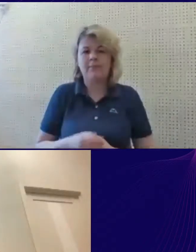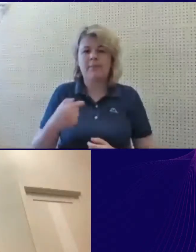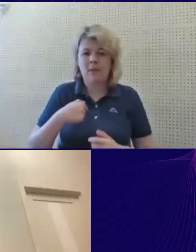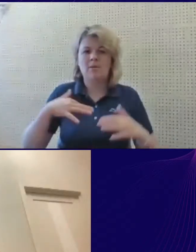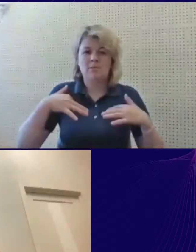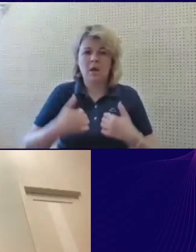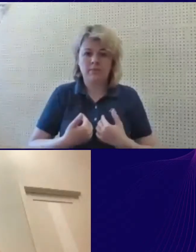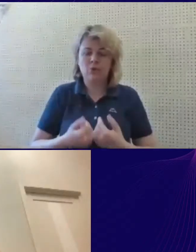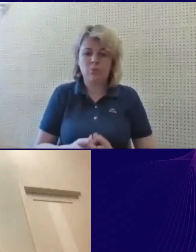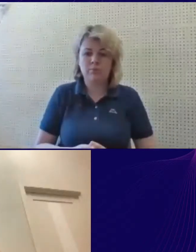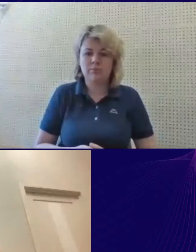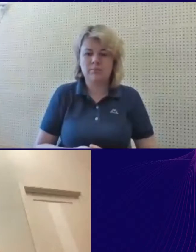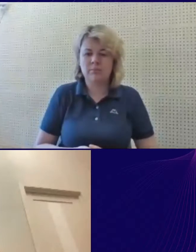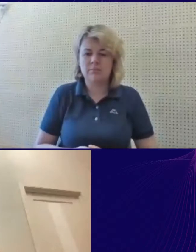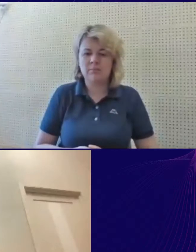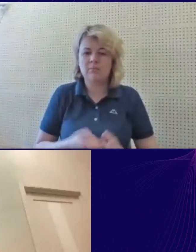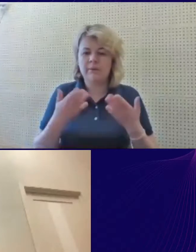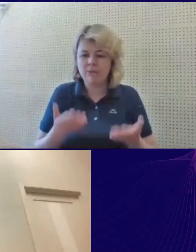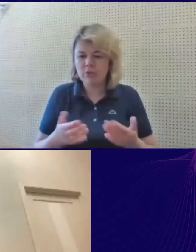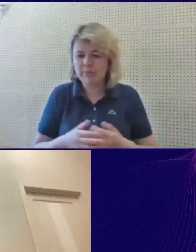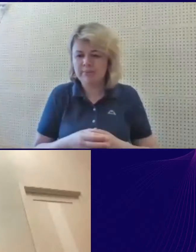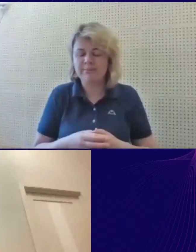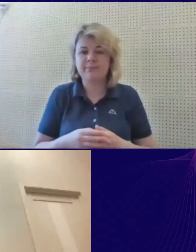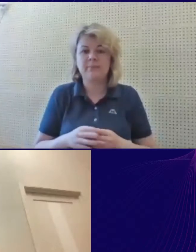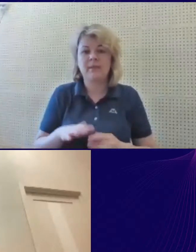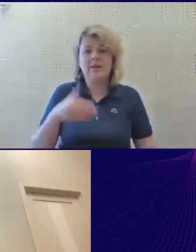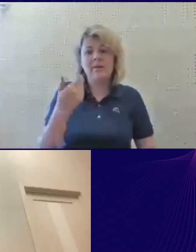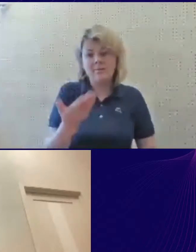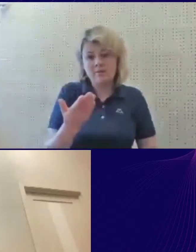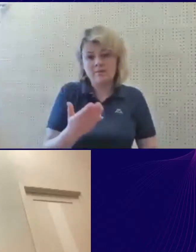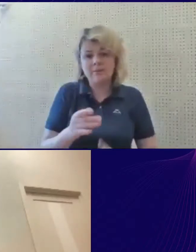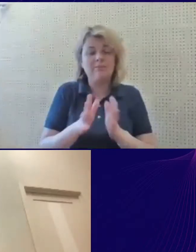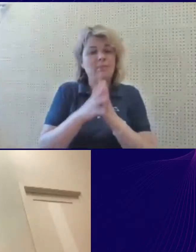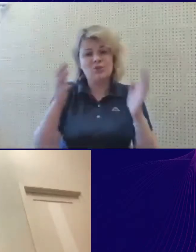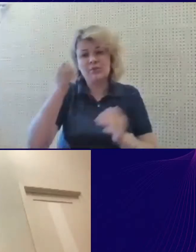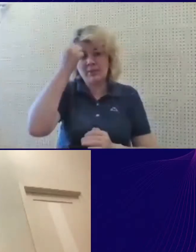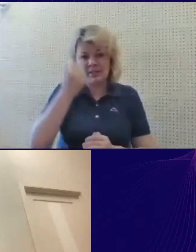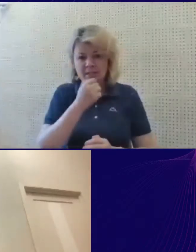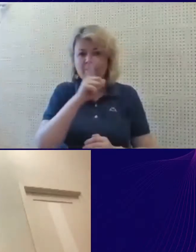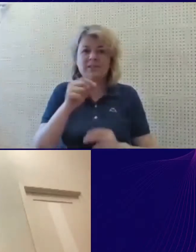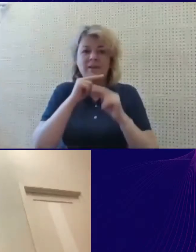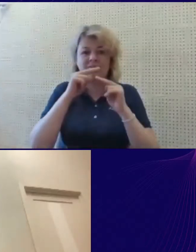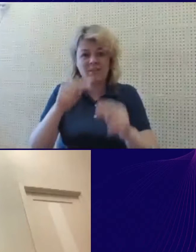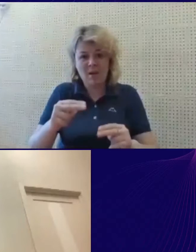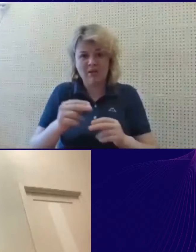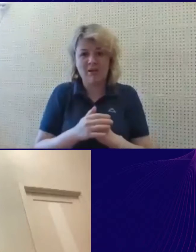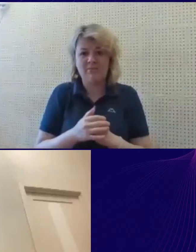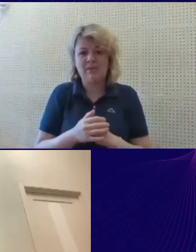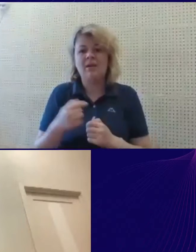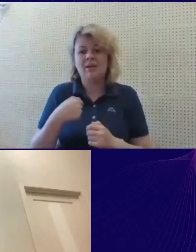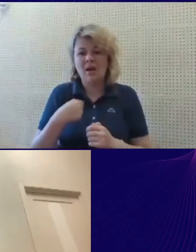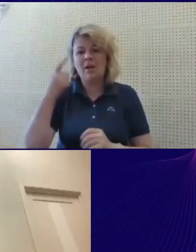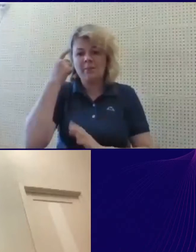скорблю. Вот, а вам большое спасибо за внимание.